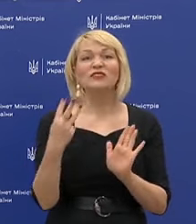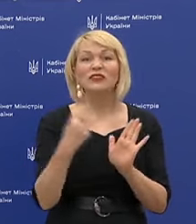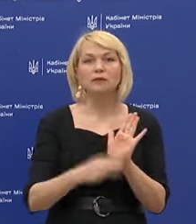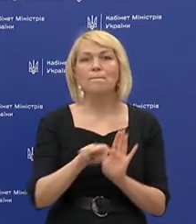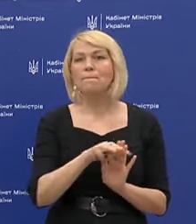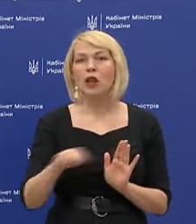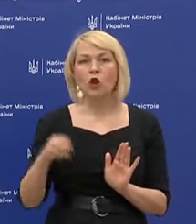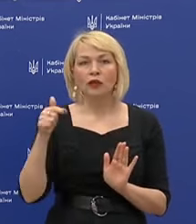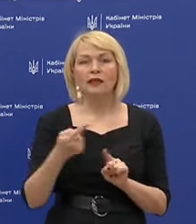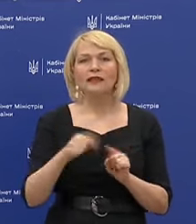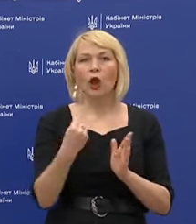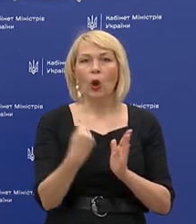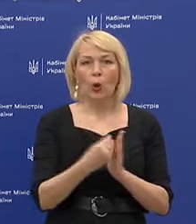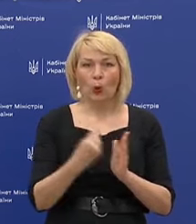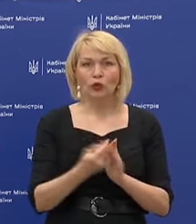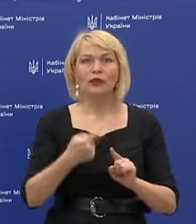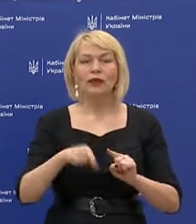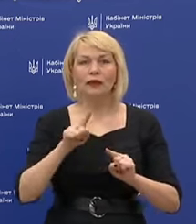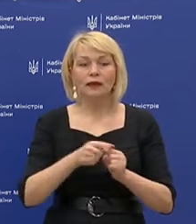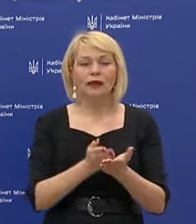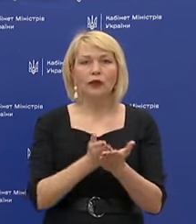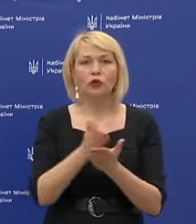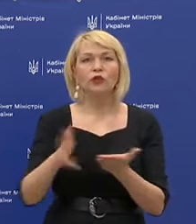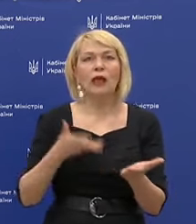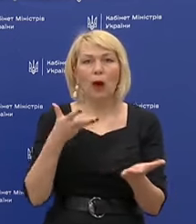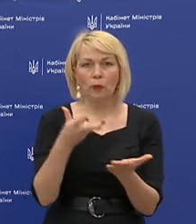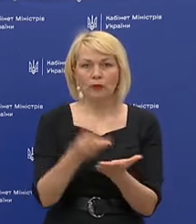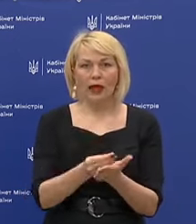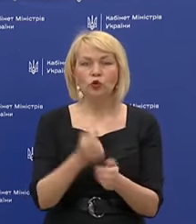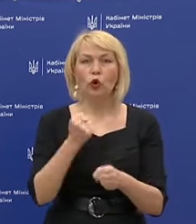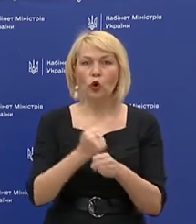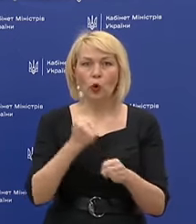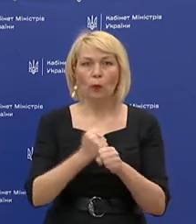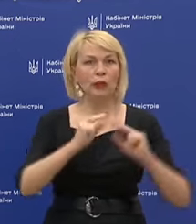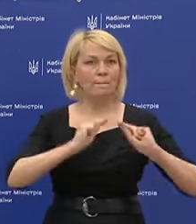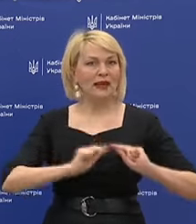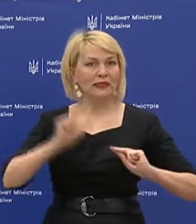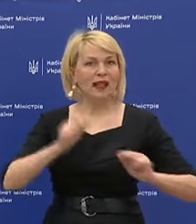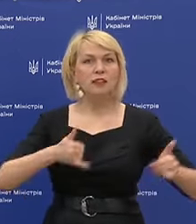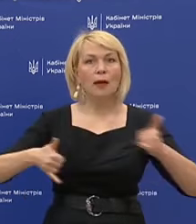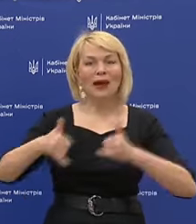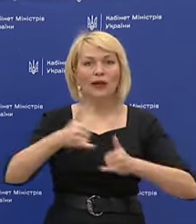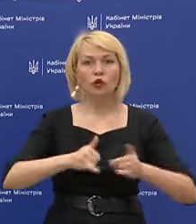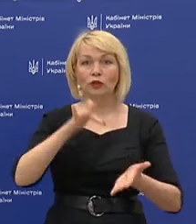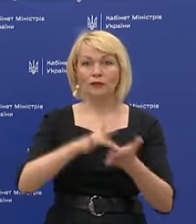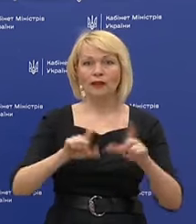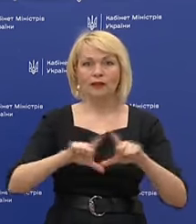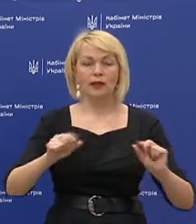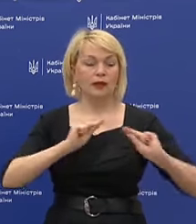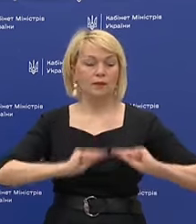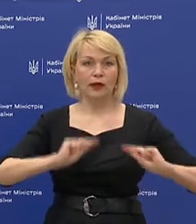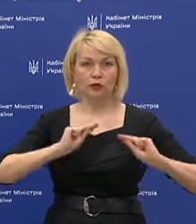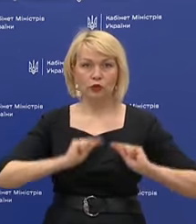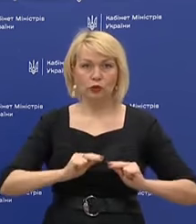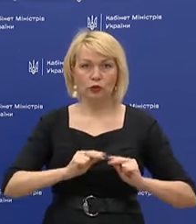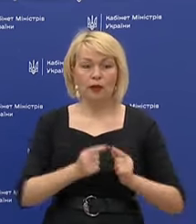мільйонів гривень – це кошти, які йдуть на оплату роботи працівників лабораторних центрів, які працюють